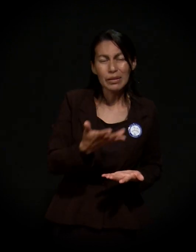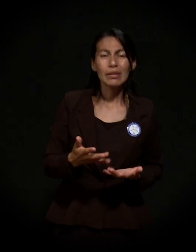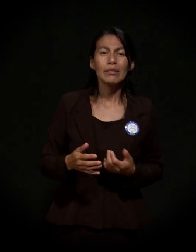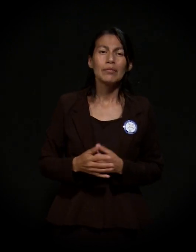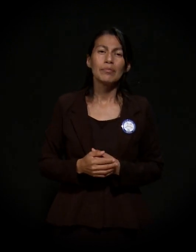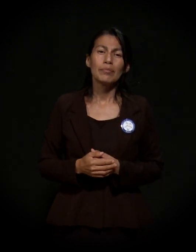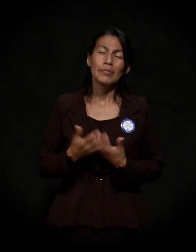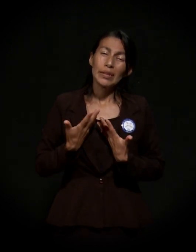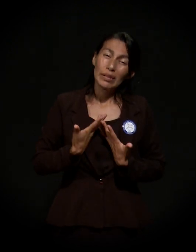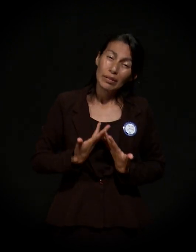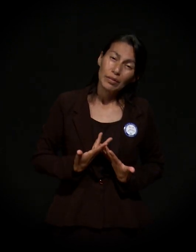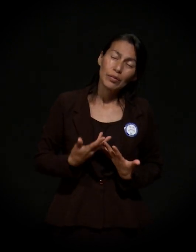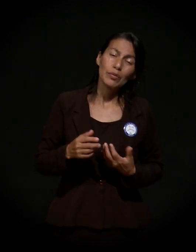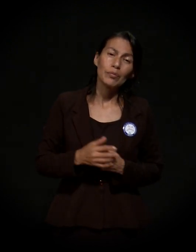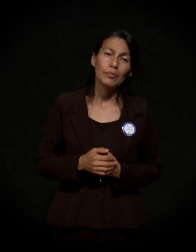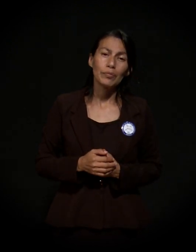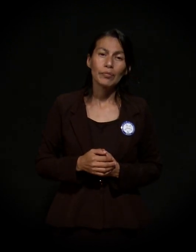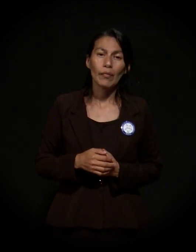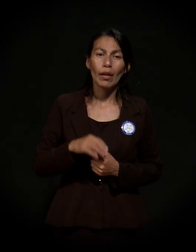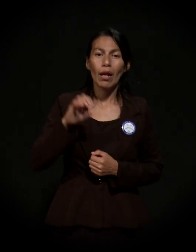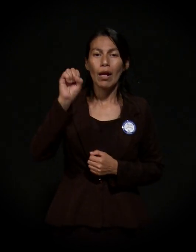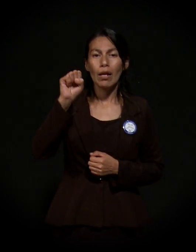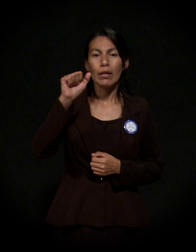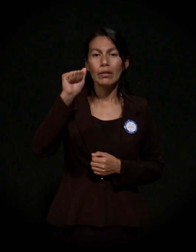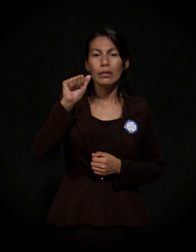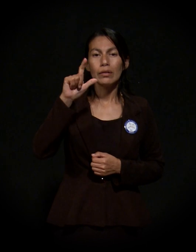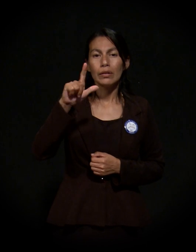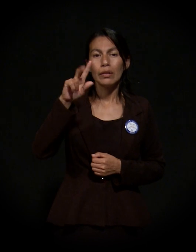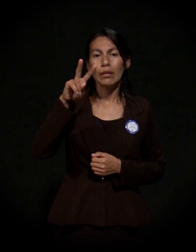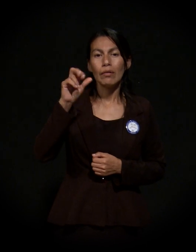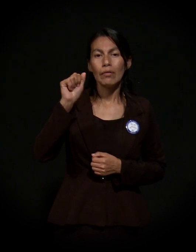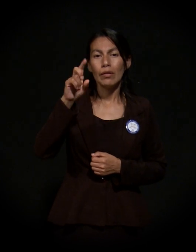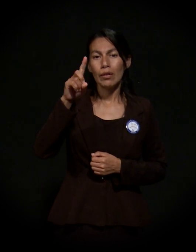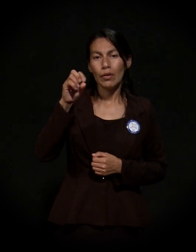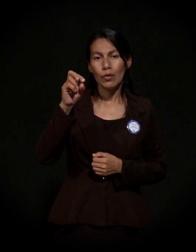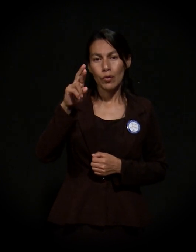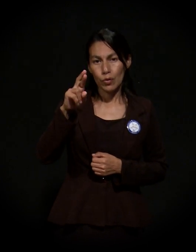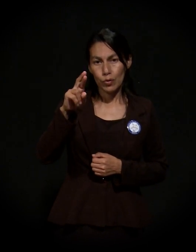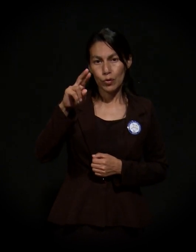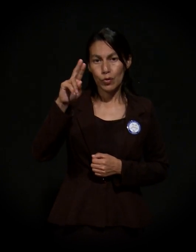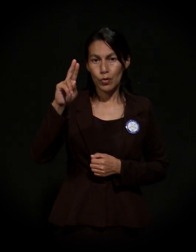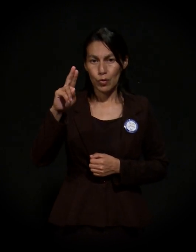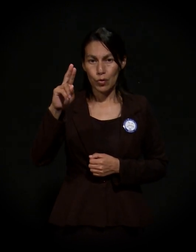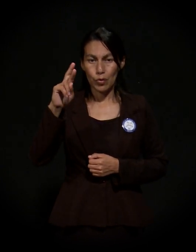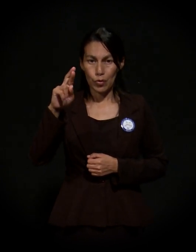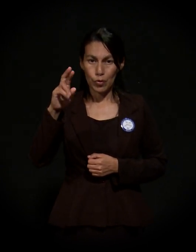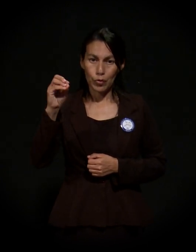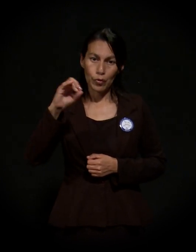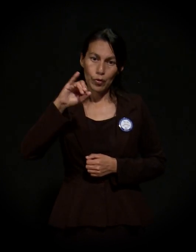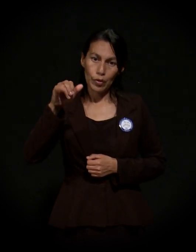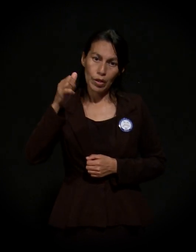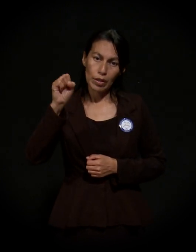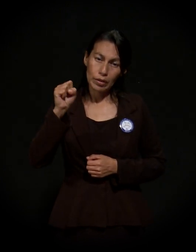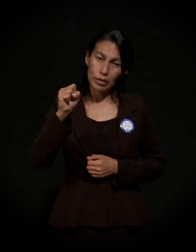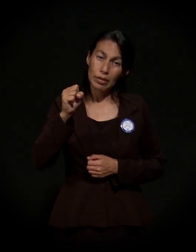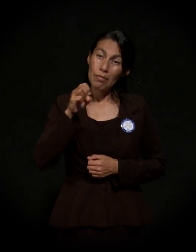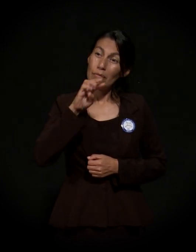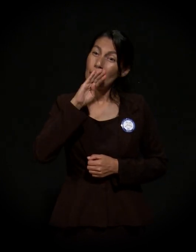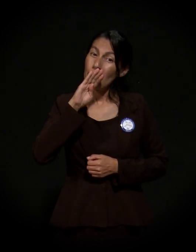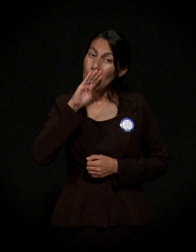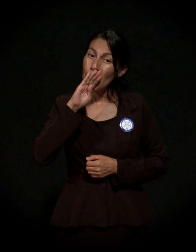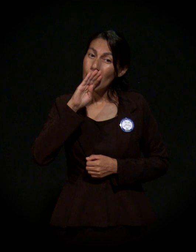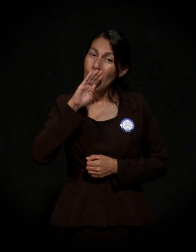momento tan angustioso. Salvador Rojas pide oración por su madre Blanca desde El